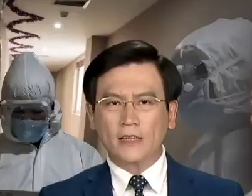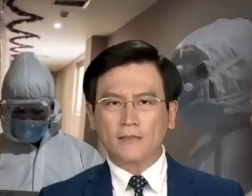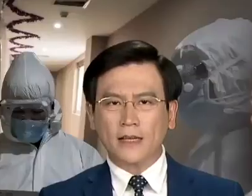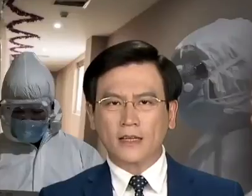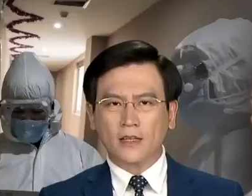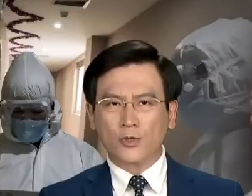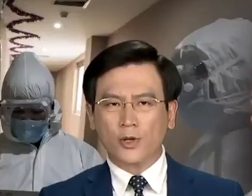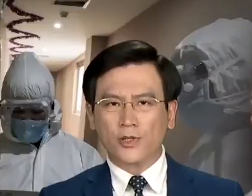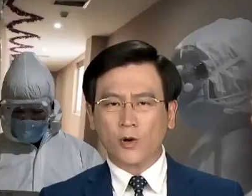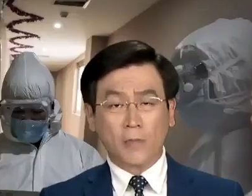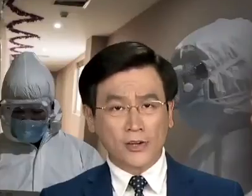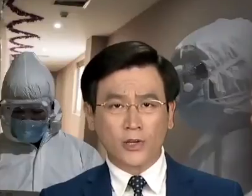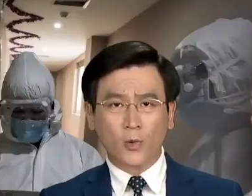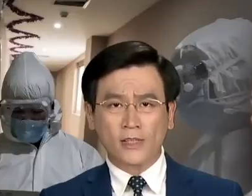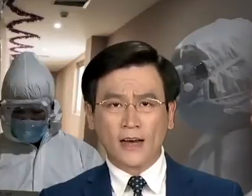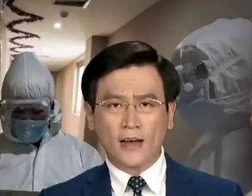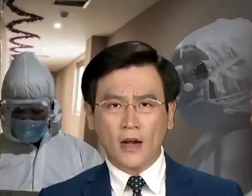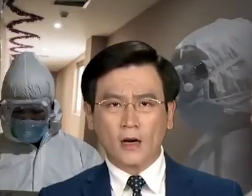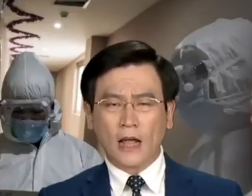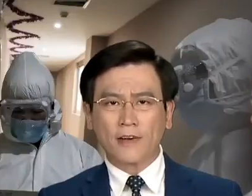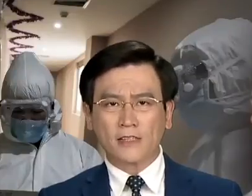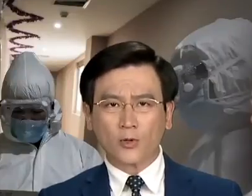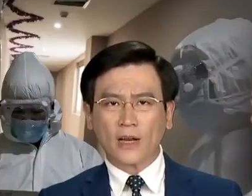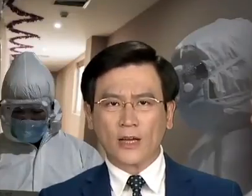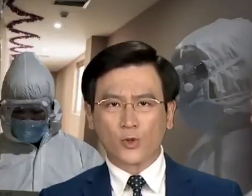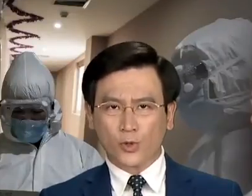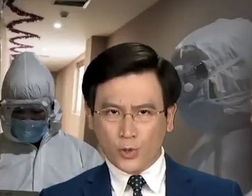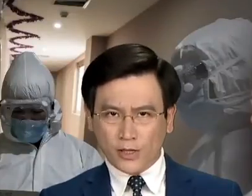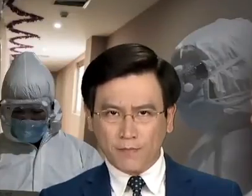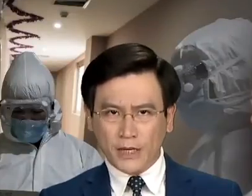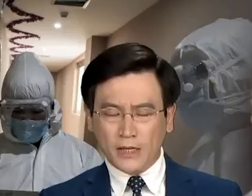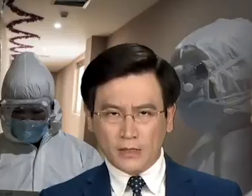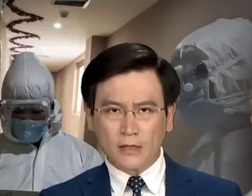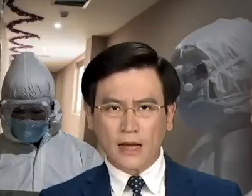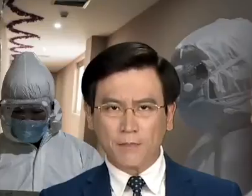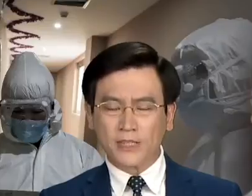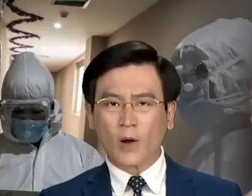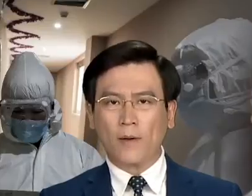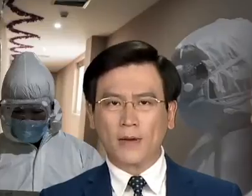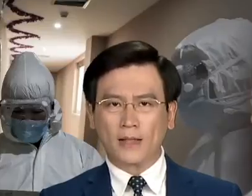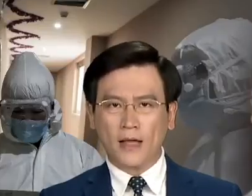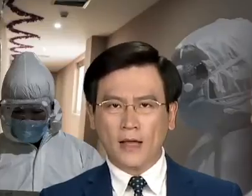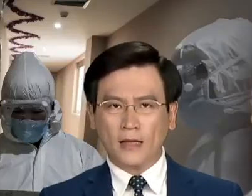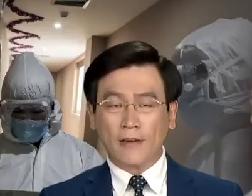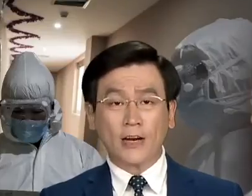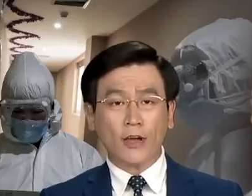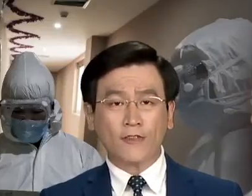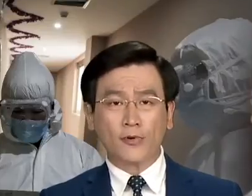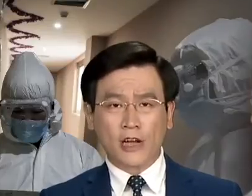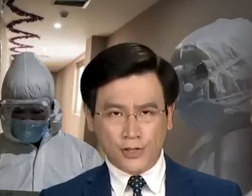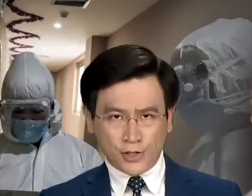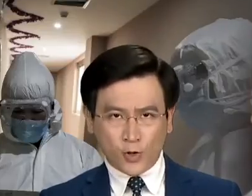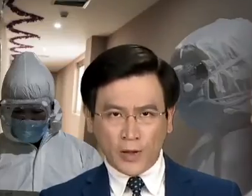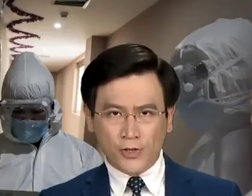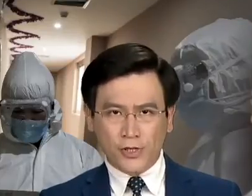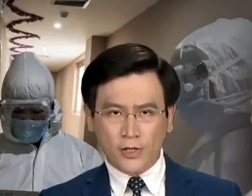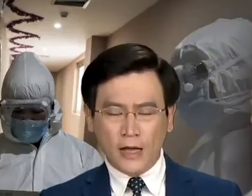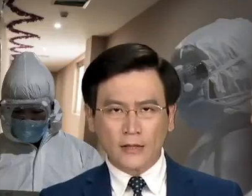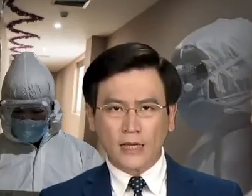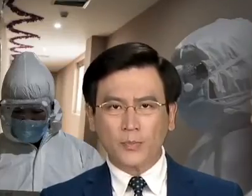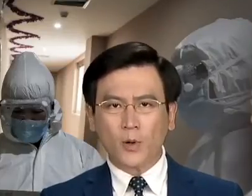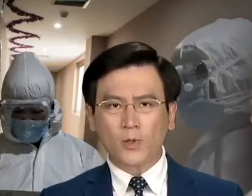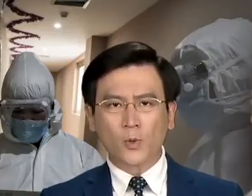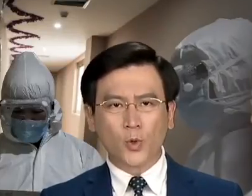武汉肺炎疫情蔓延了全球80个国家，而台湾相对来说确诊病例增加比较缓慢。台湾的卫福部长陈时中表